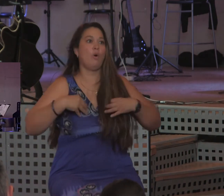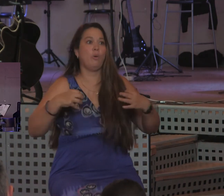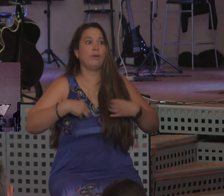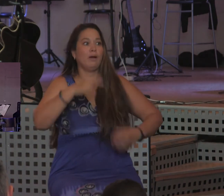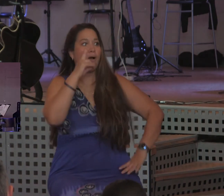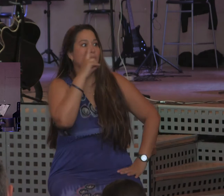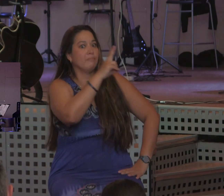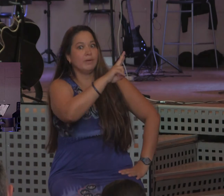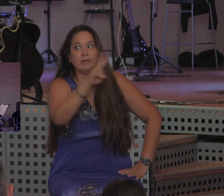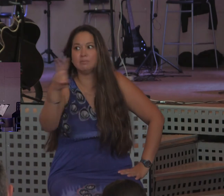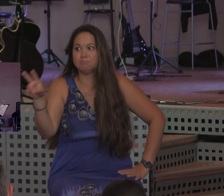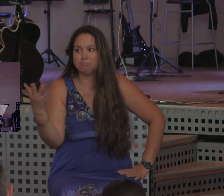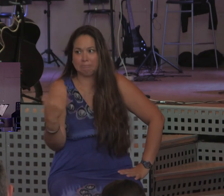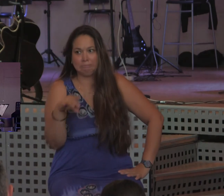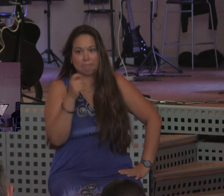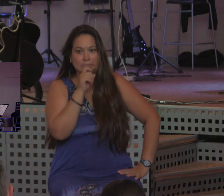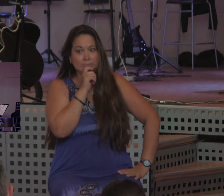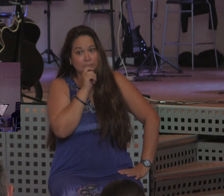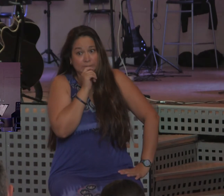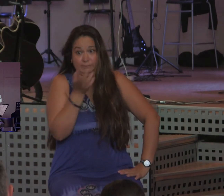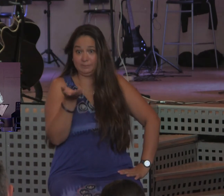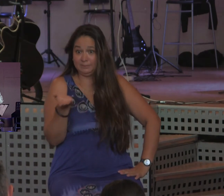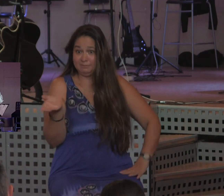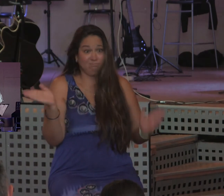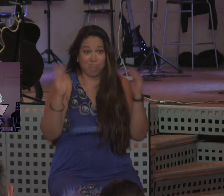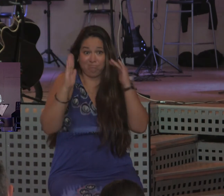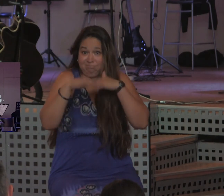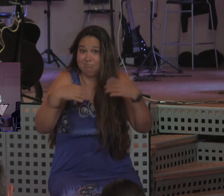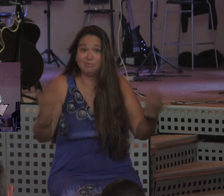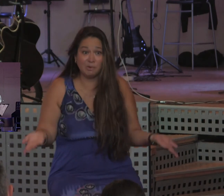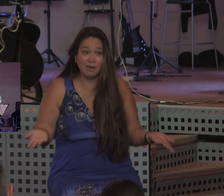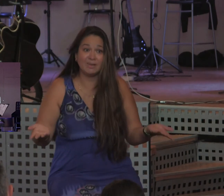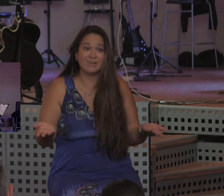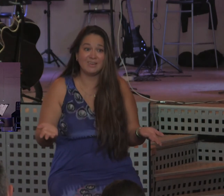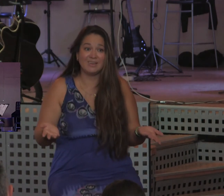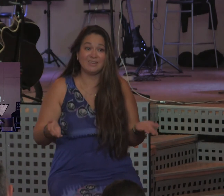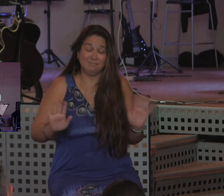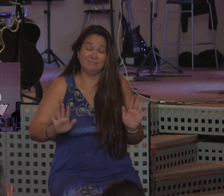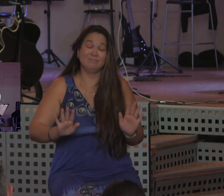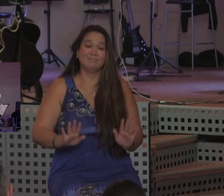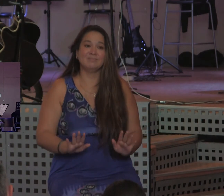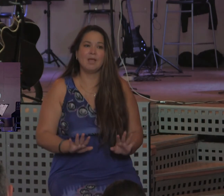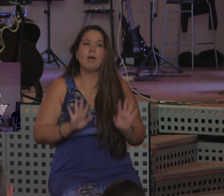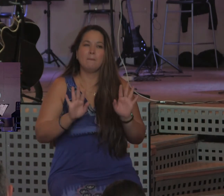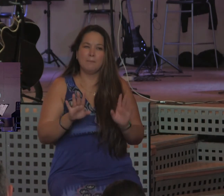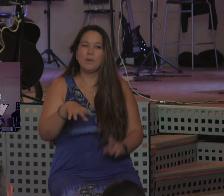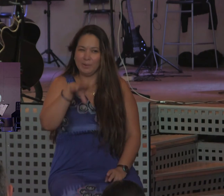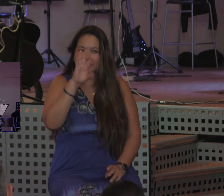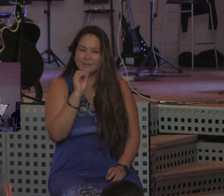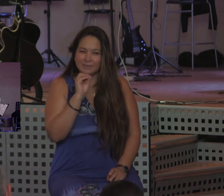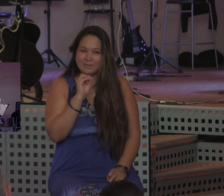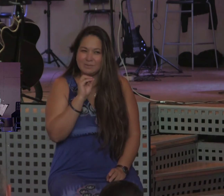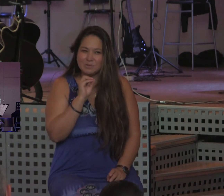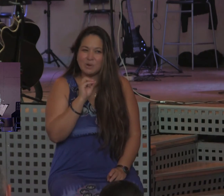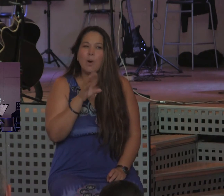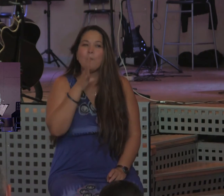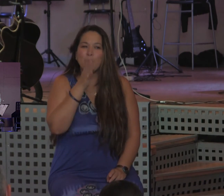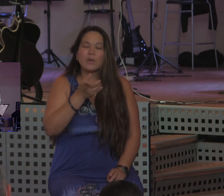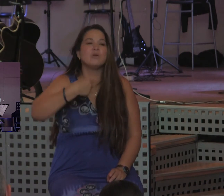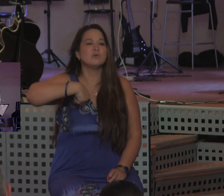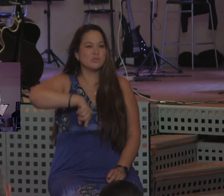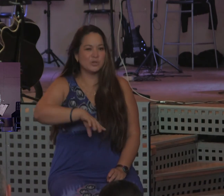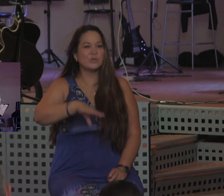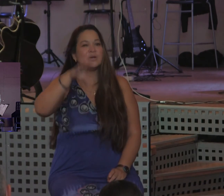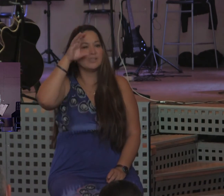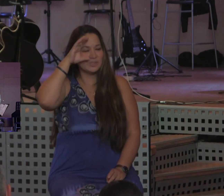lo menos en las capitales grandes, pero sí entendemos bastante de eso, o sabemos o hemos escuchado. La